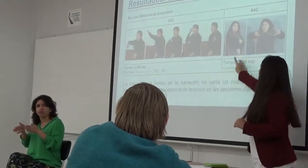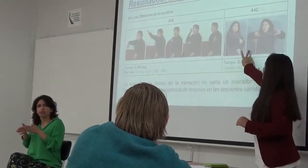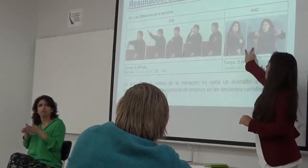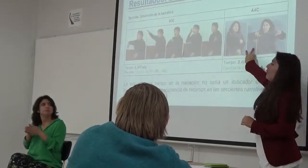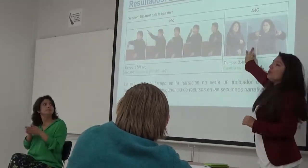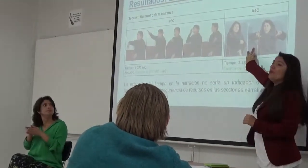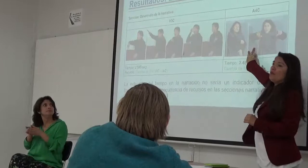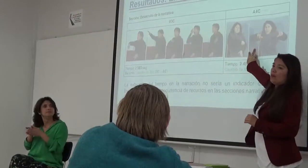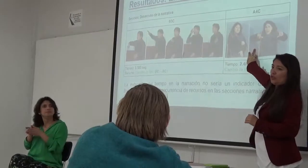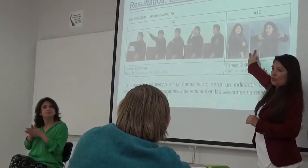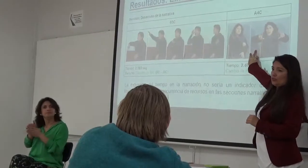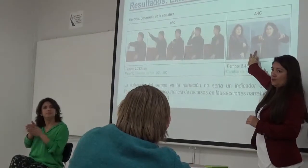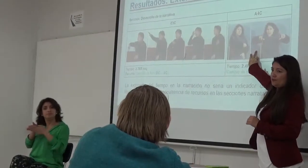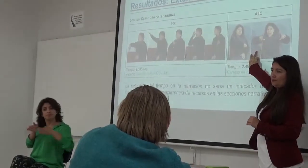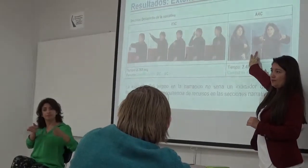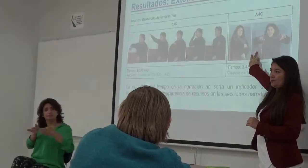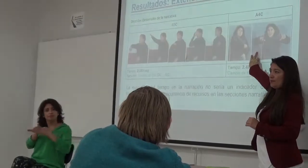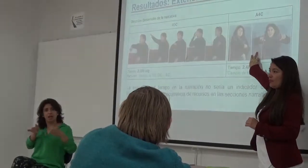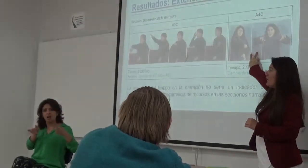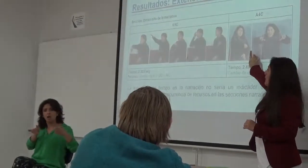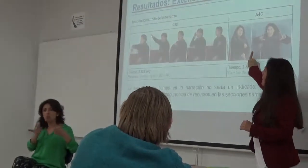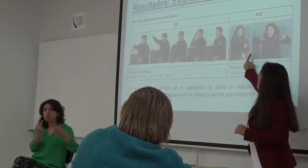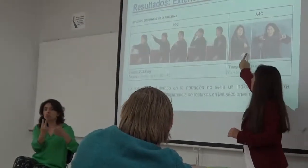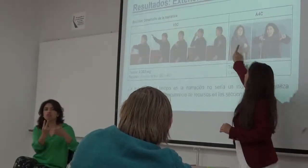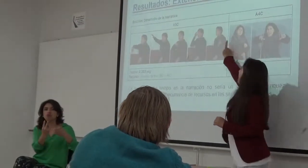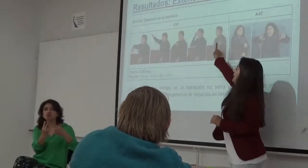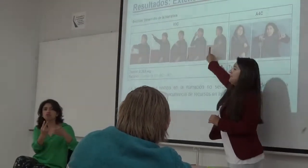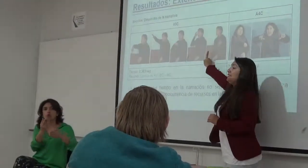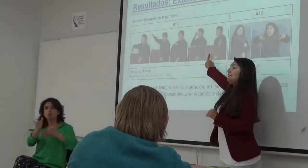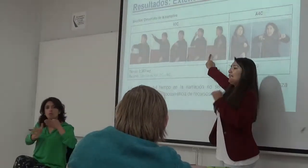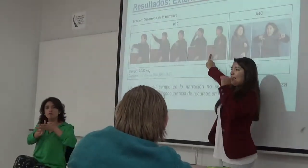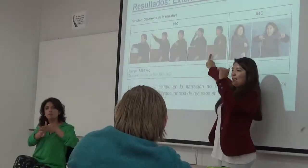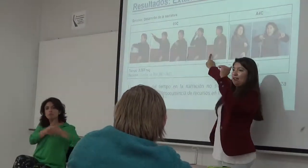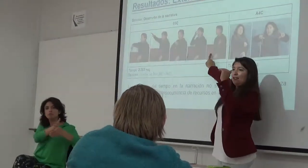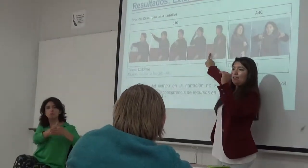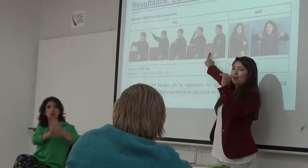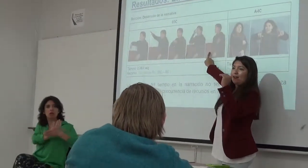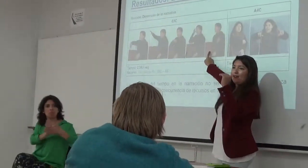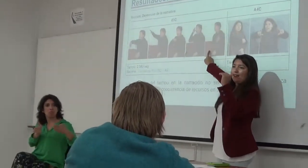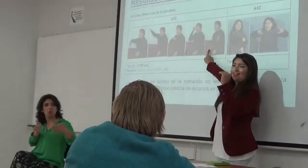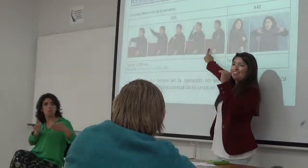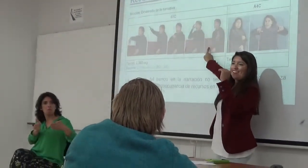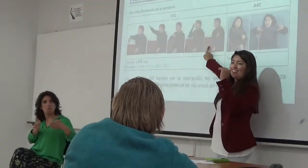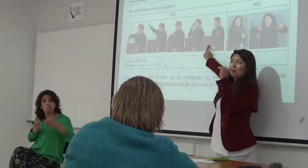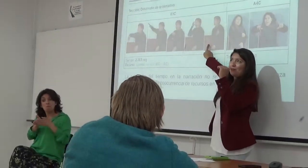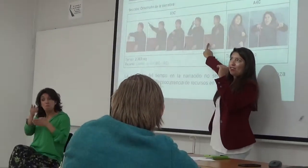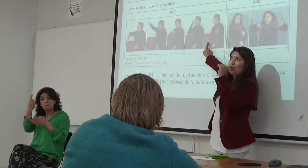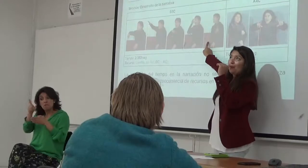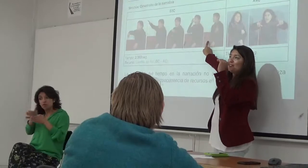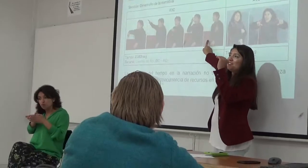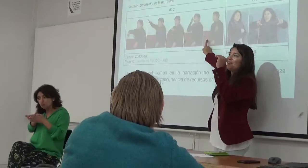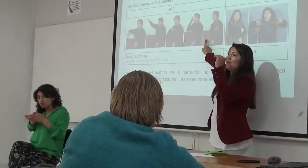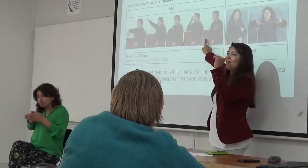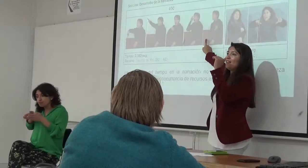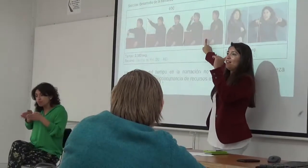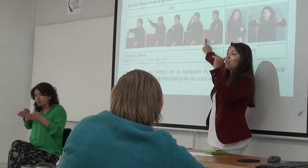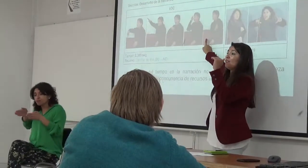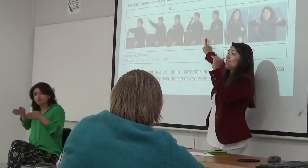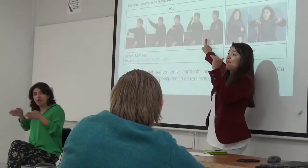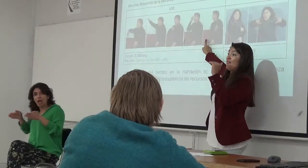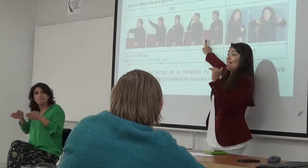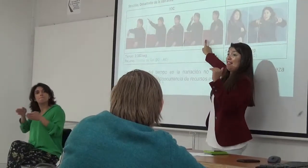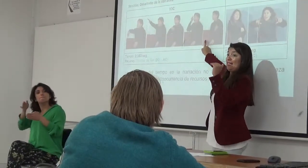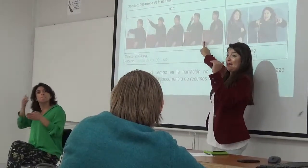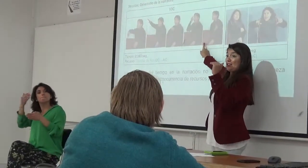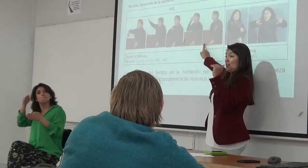rol, solo 2 movimientos. Pero quien sigue en esta comparación o en